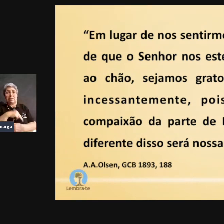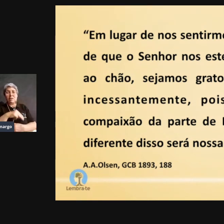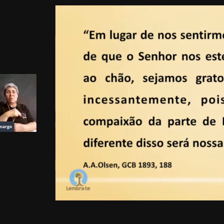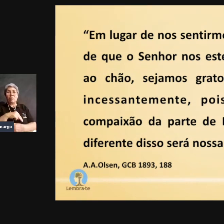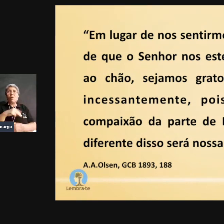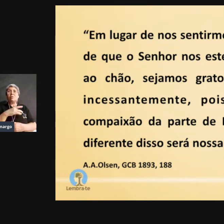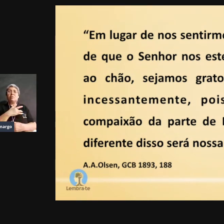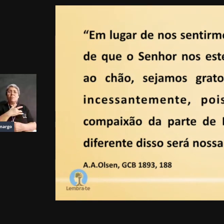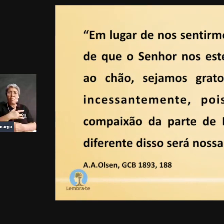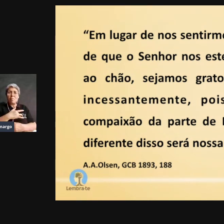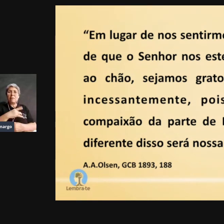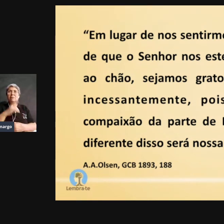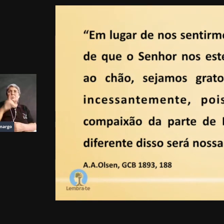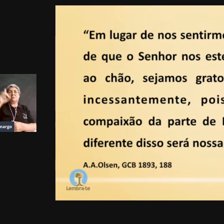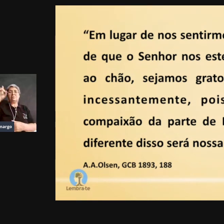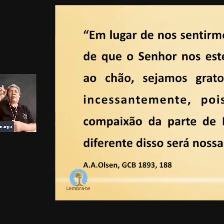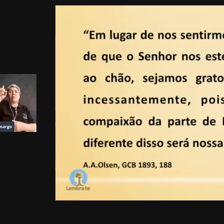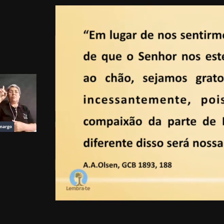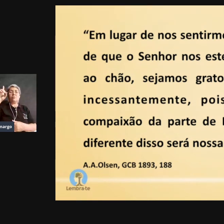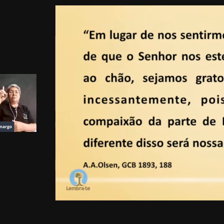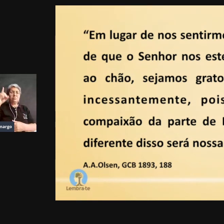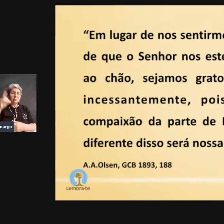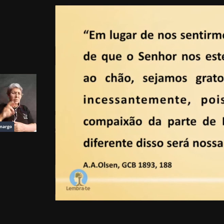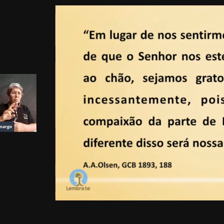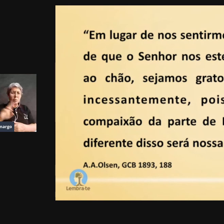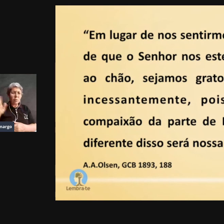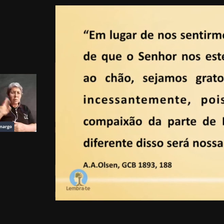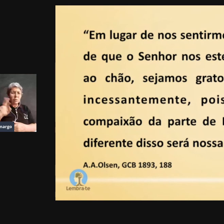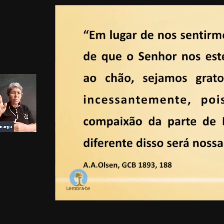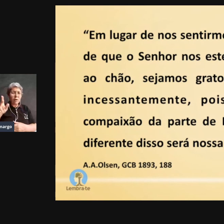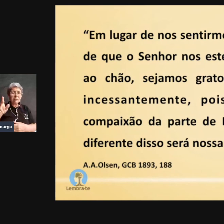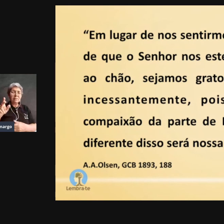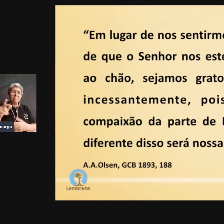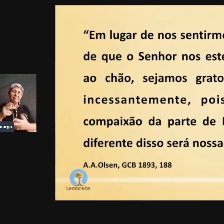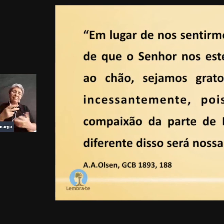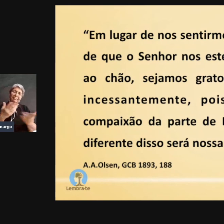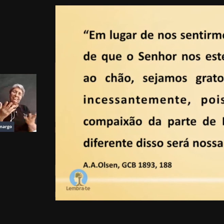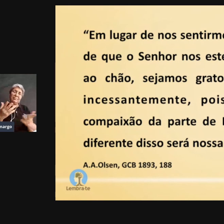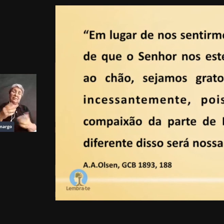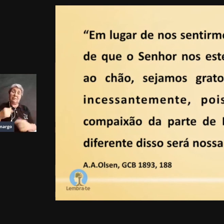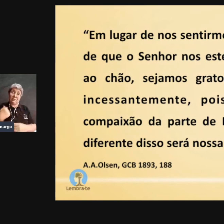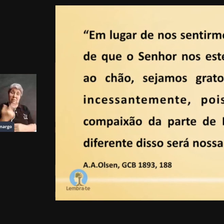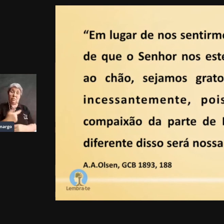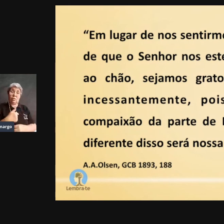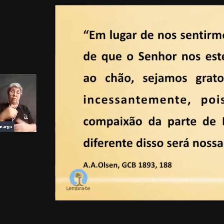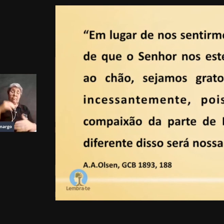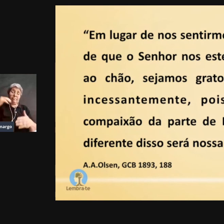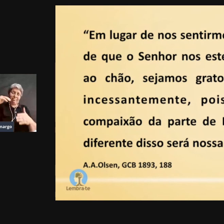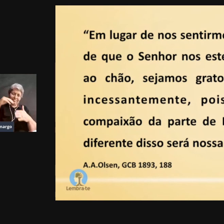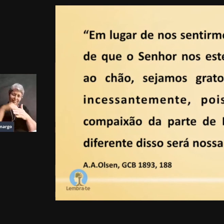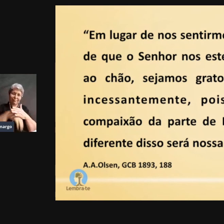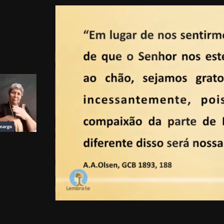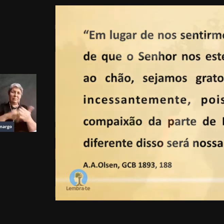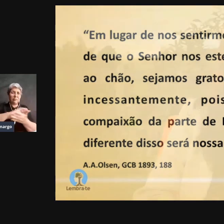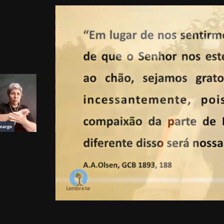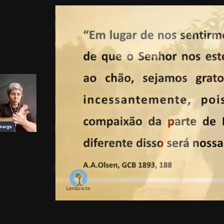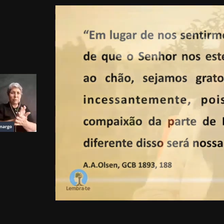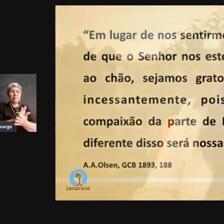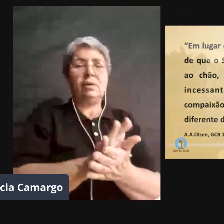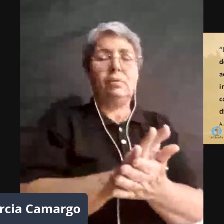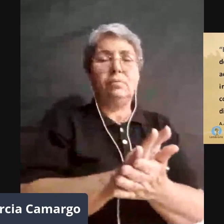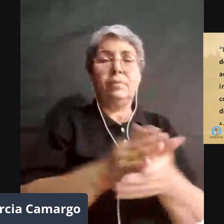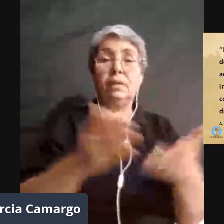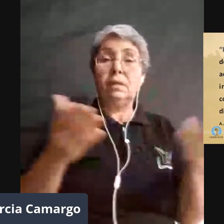Deus. Qualquer outra coisa diferente disso será a nossa ruína e destruição. E hoje pode